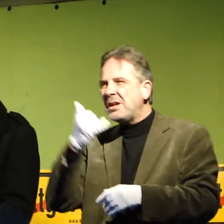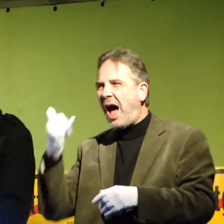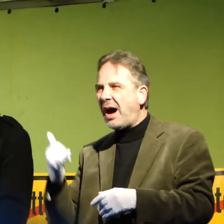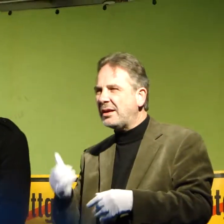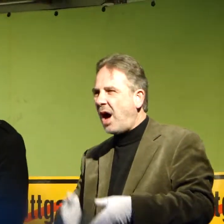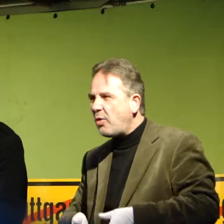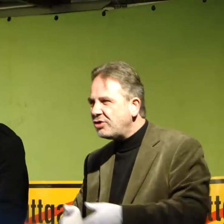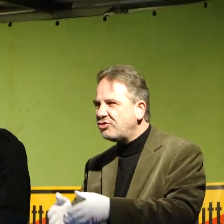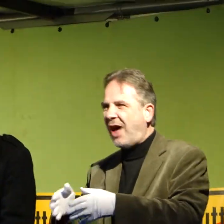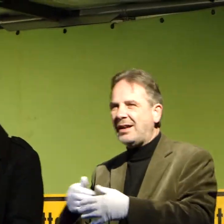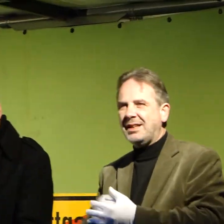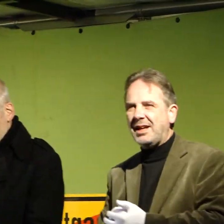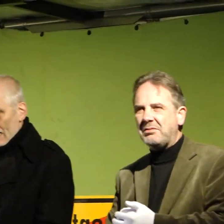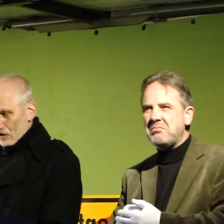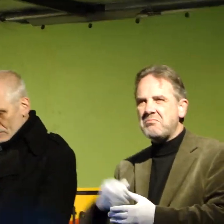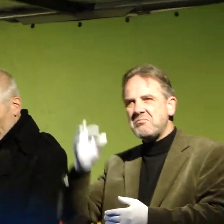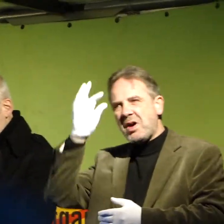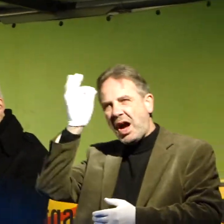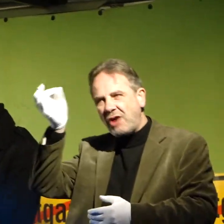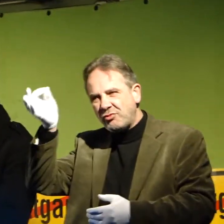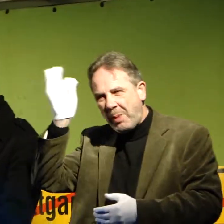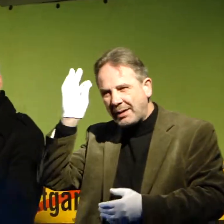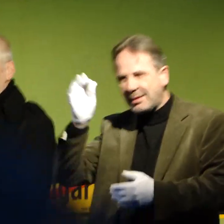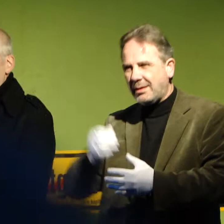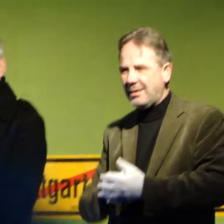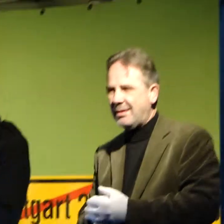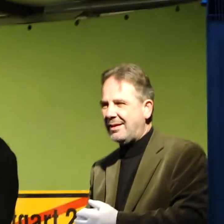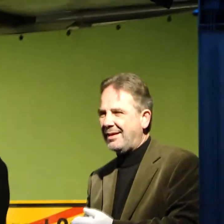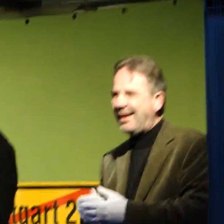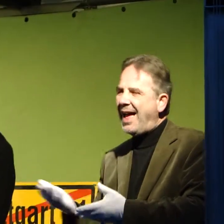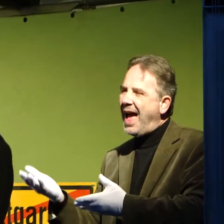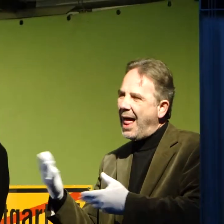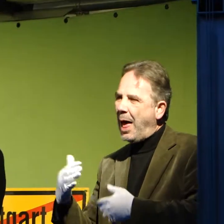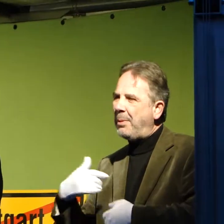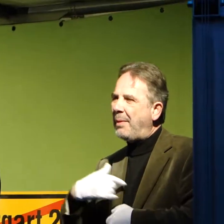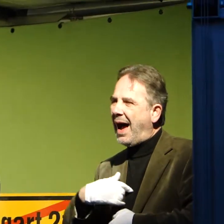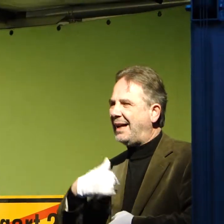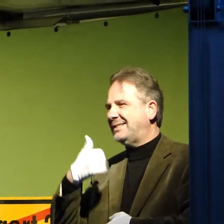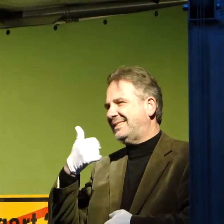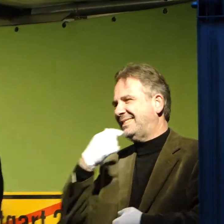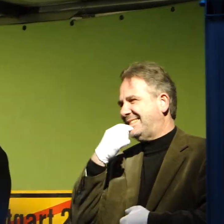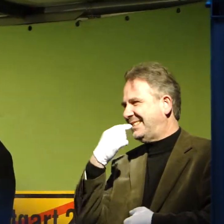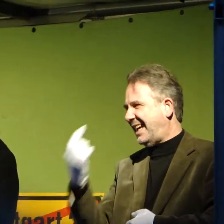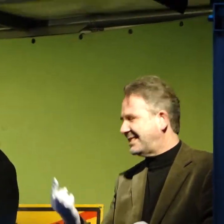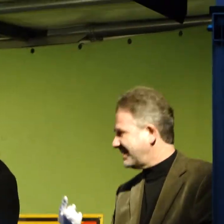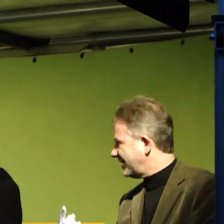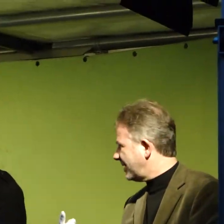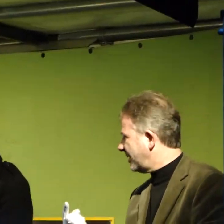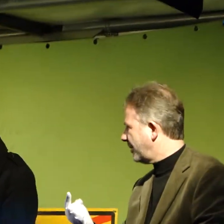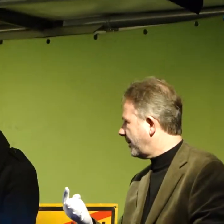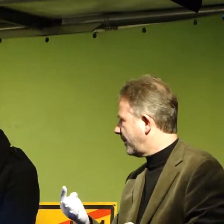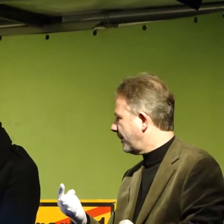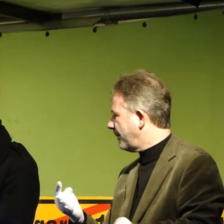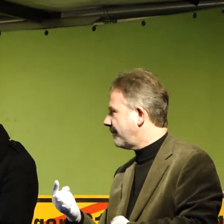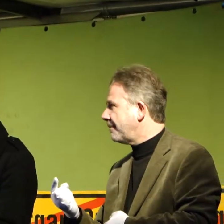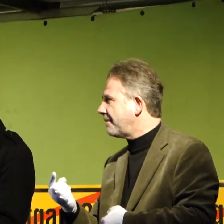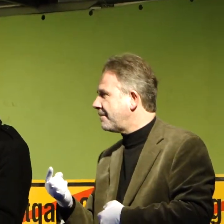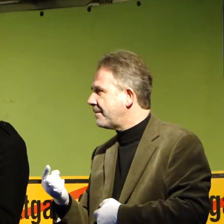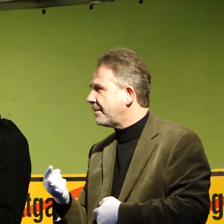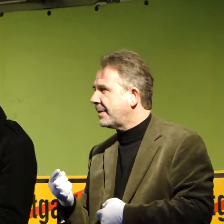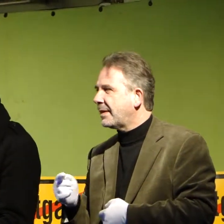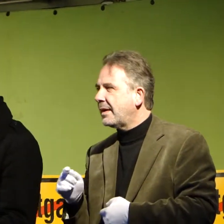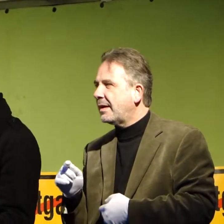Respekt. Aber erlauben Sie mir auch einen einzigen Satz, bitte solidarisch zu verstehender